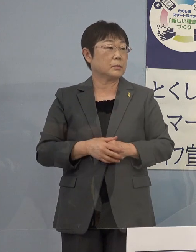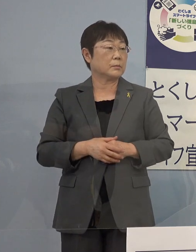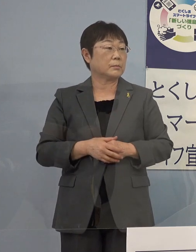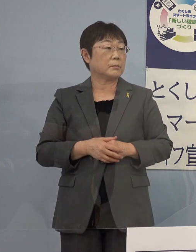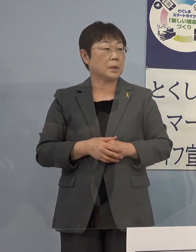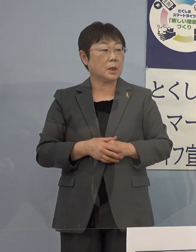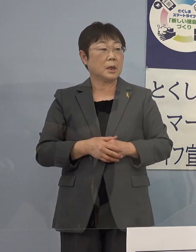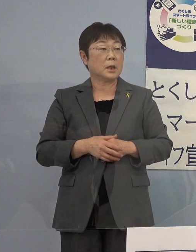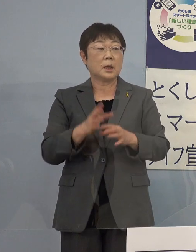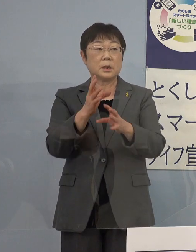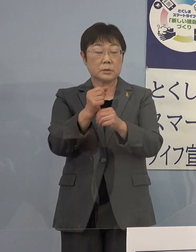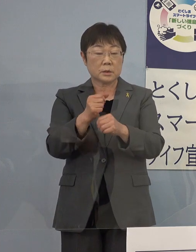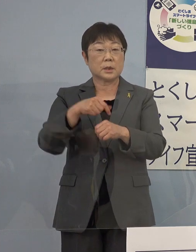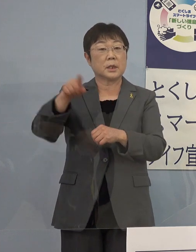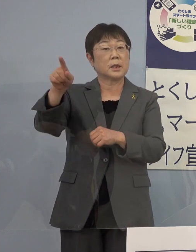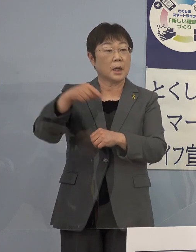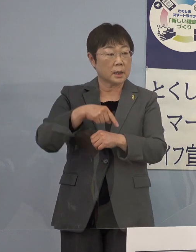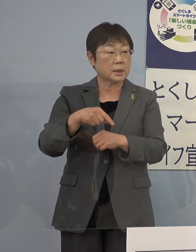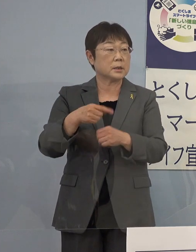はい、 日帰り